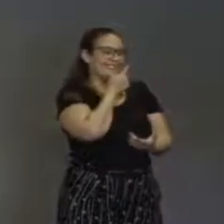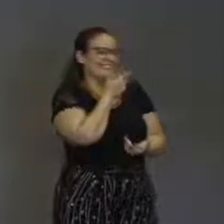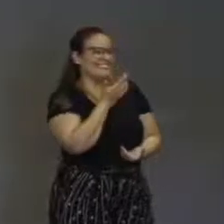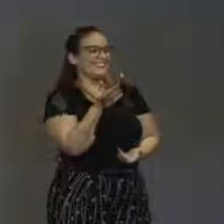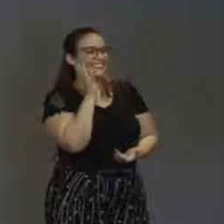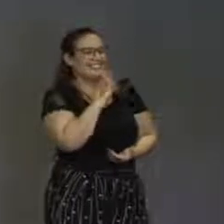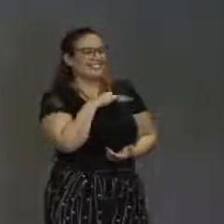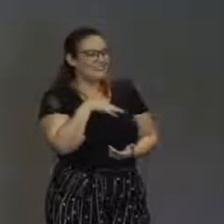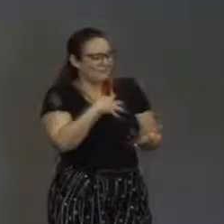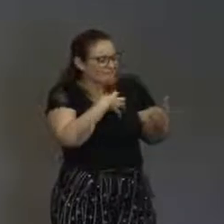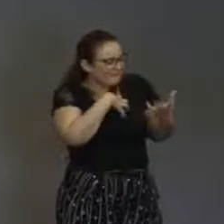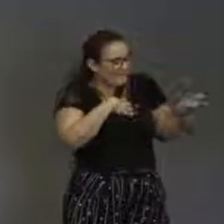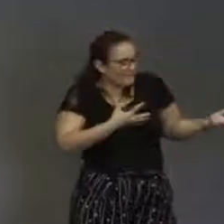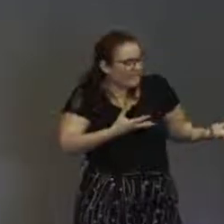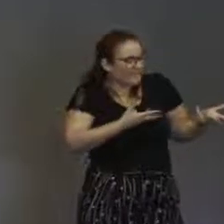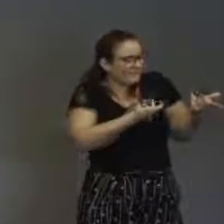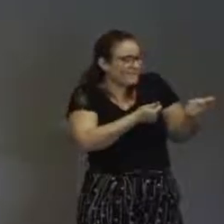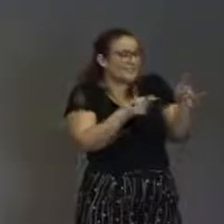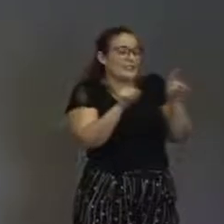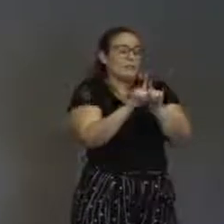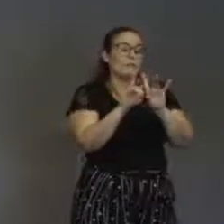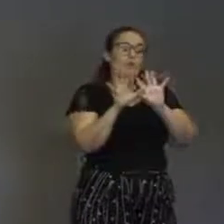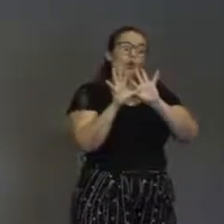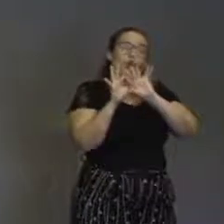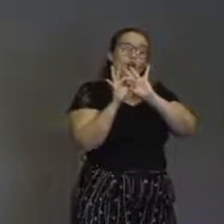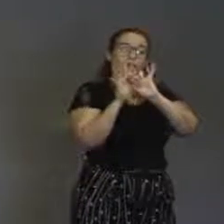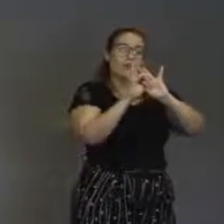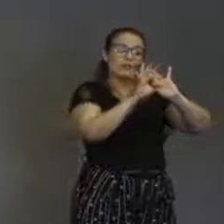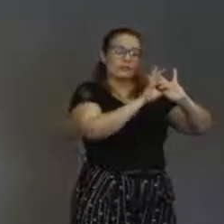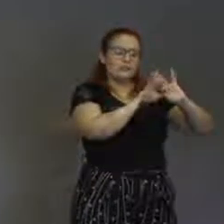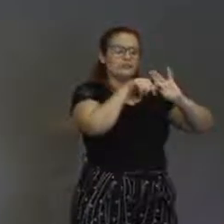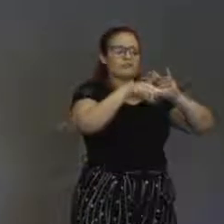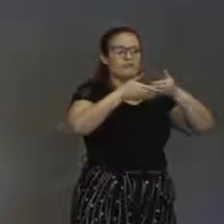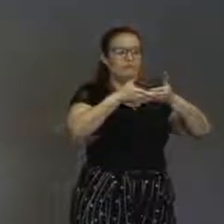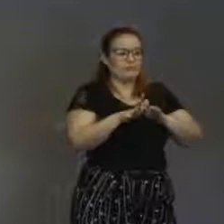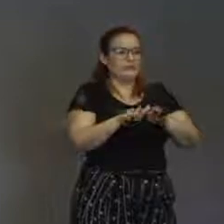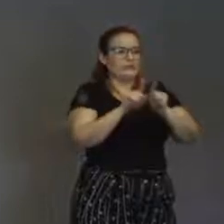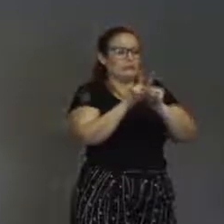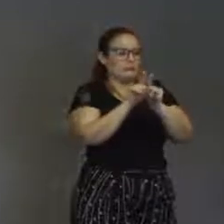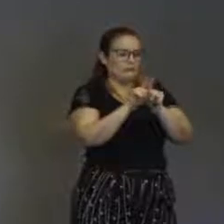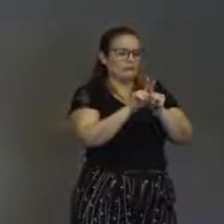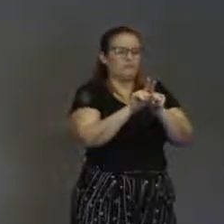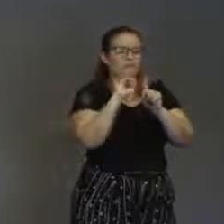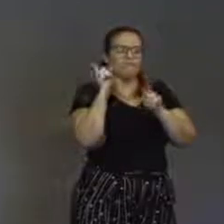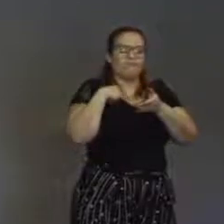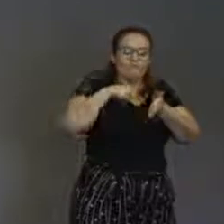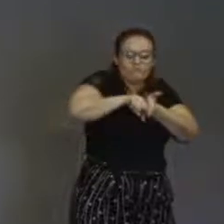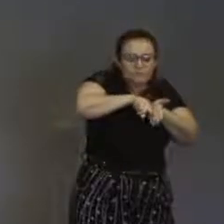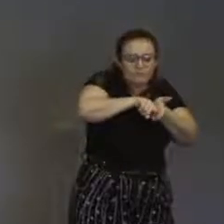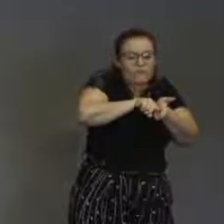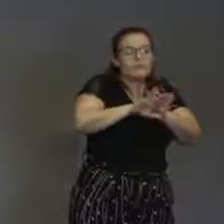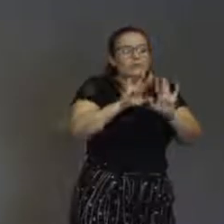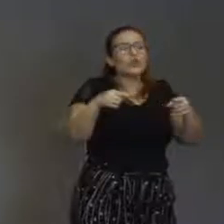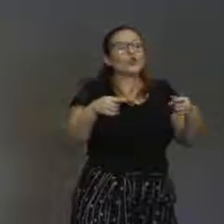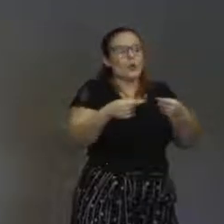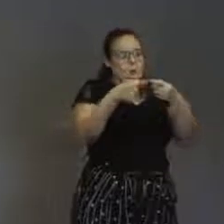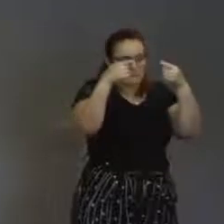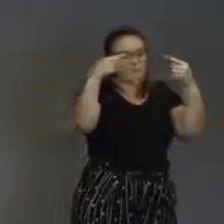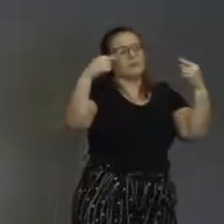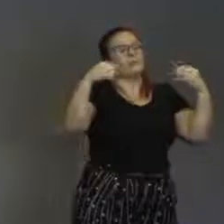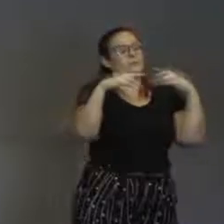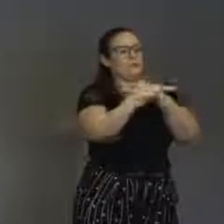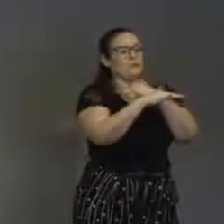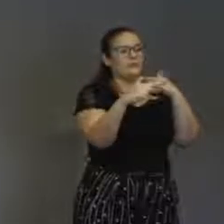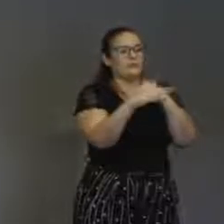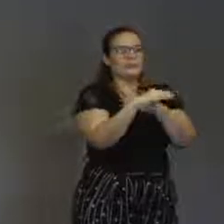tal. E conexões. E aí também conexão em sentido amplo, a gente vai explorar muito isso, mas que tem a ver com mobilidade, tem a ver com a gente